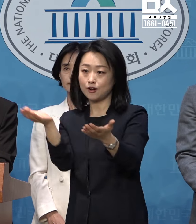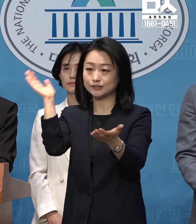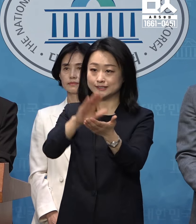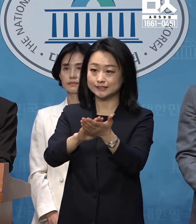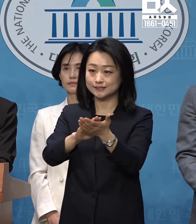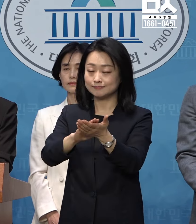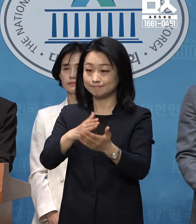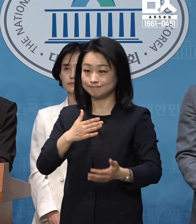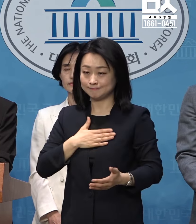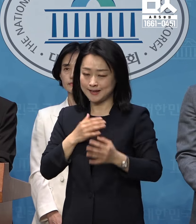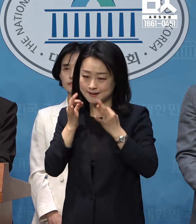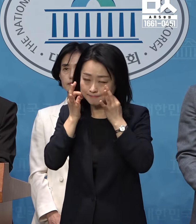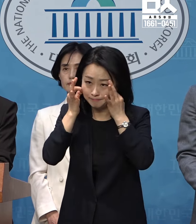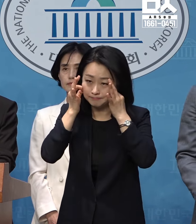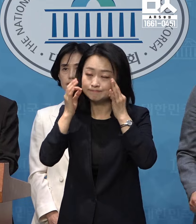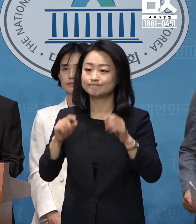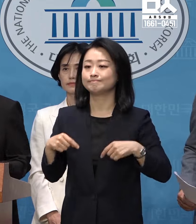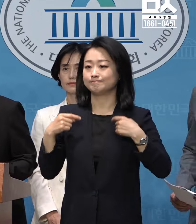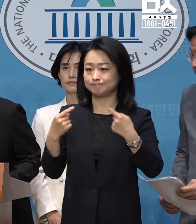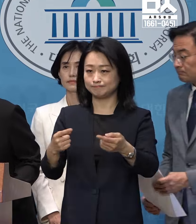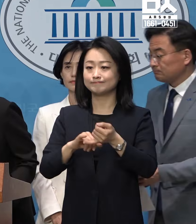제 쓰임을 다하겠습니다.